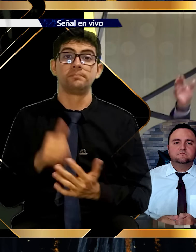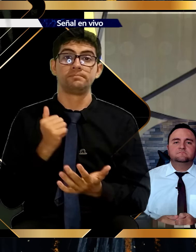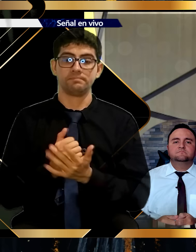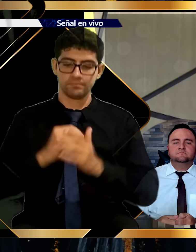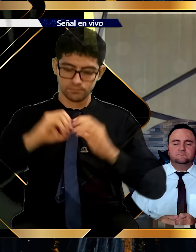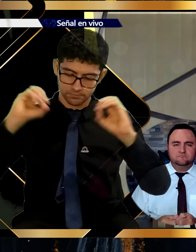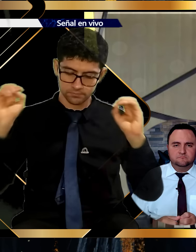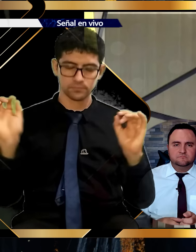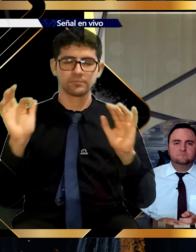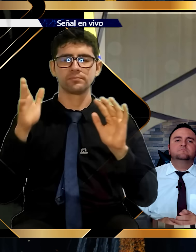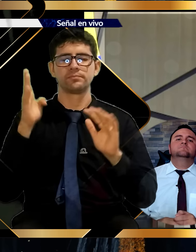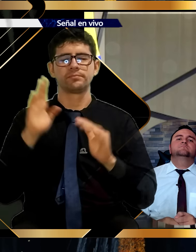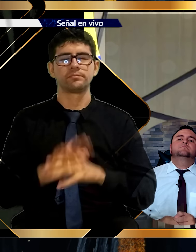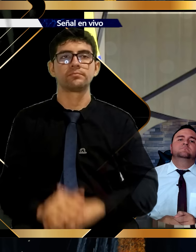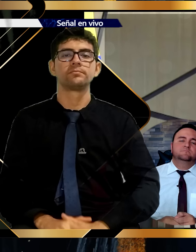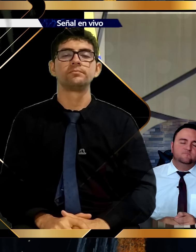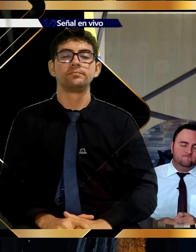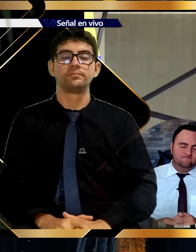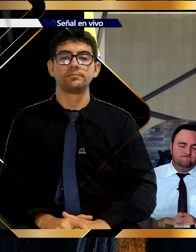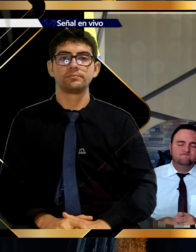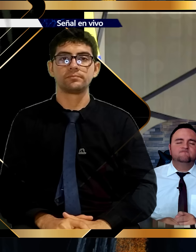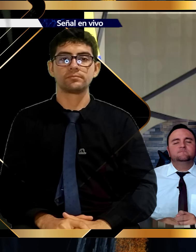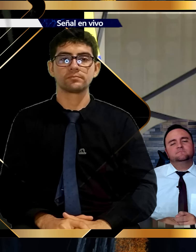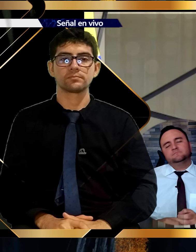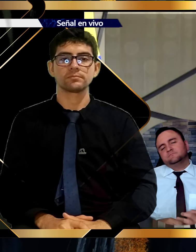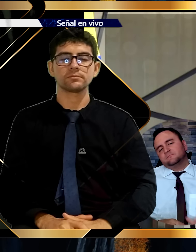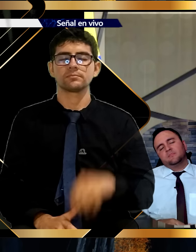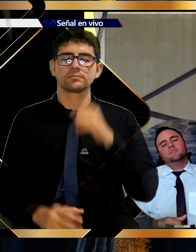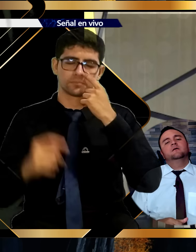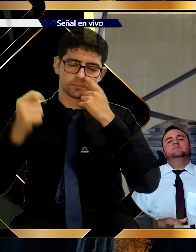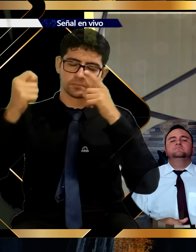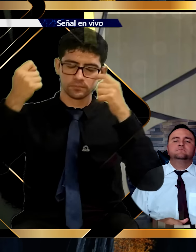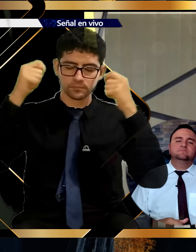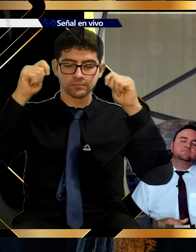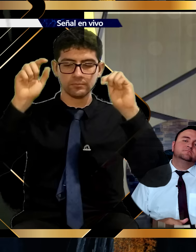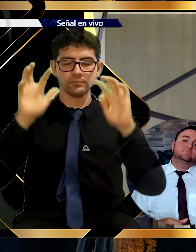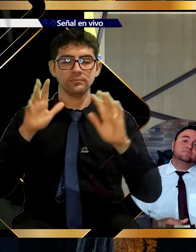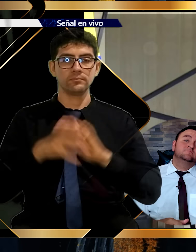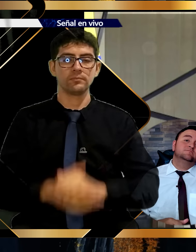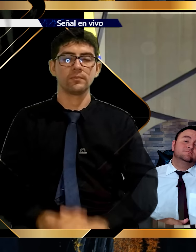Dios. Amén. Oh, aleluya.